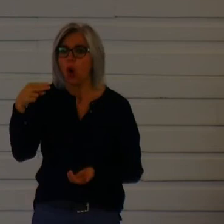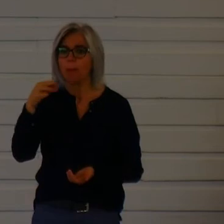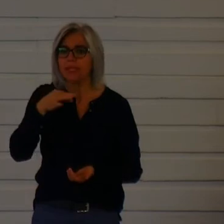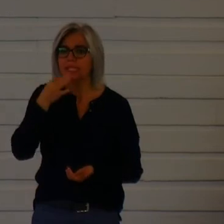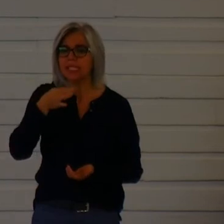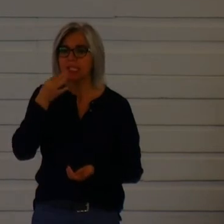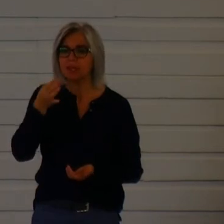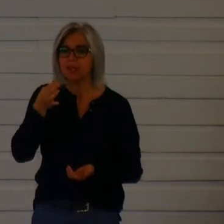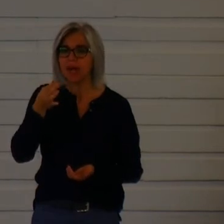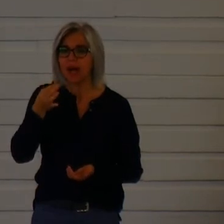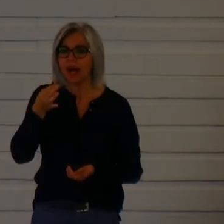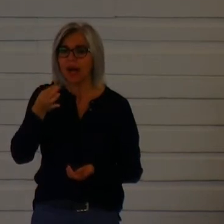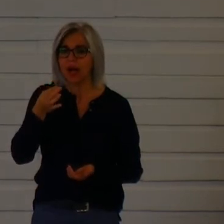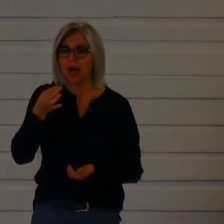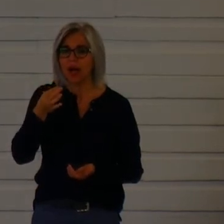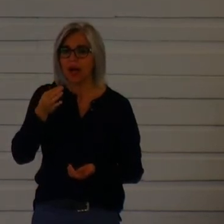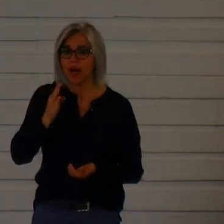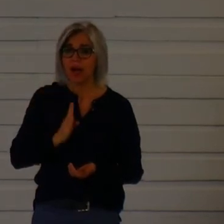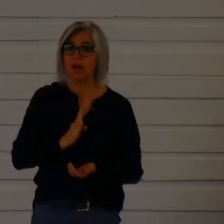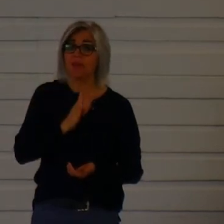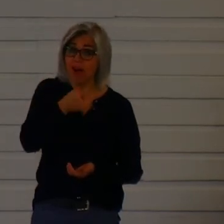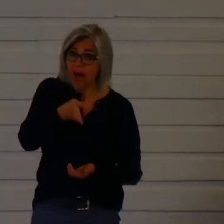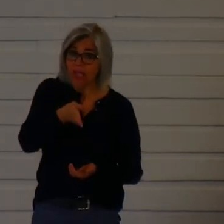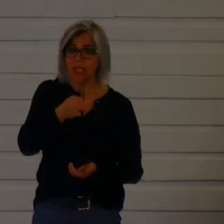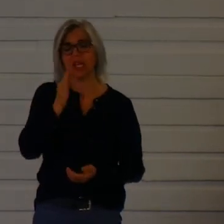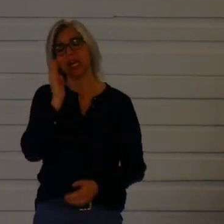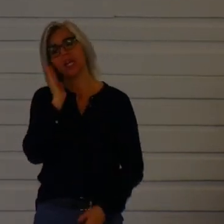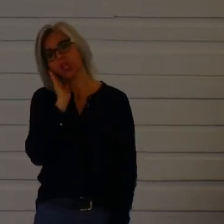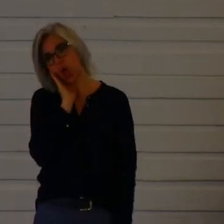Vai a dormire. Vatecuc.